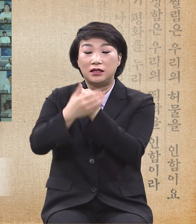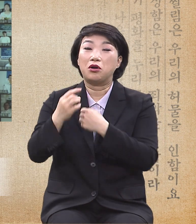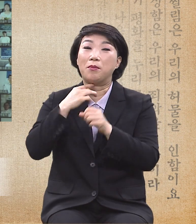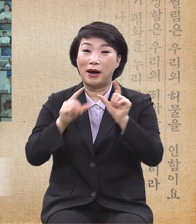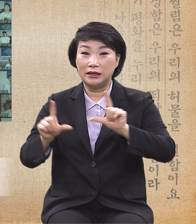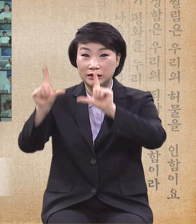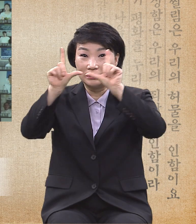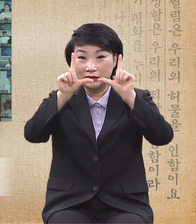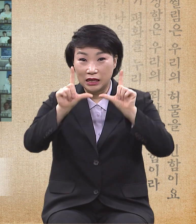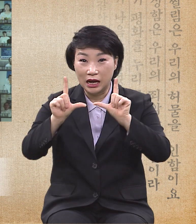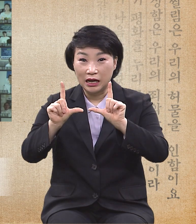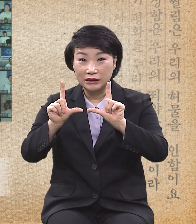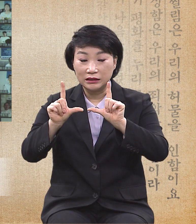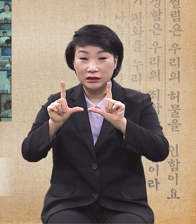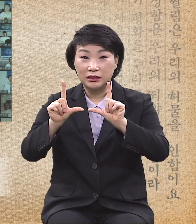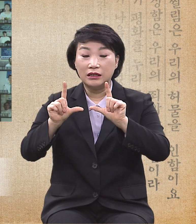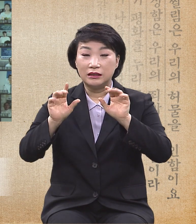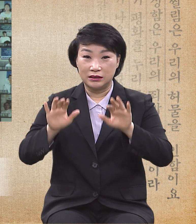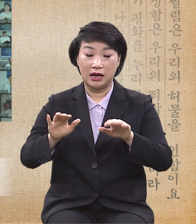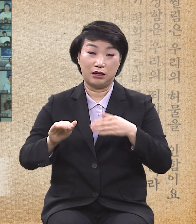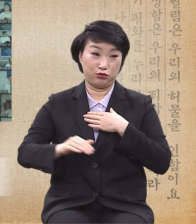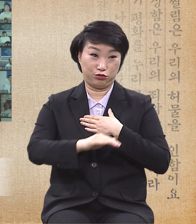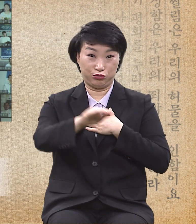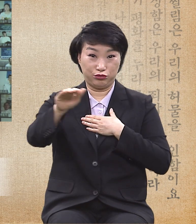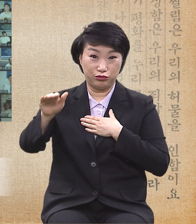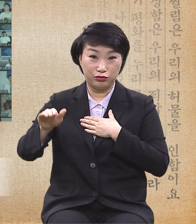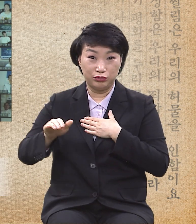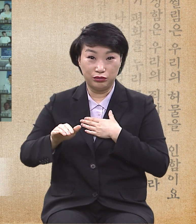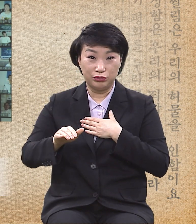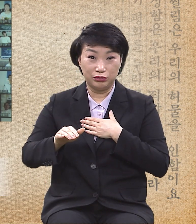은혜로만 살아가는 우리